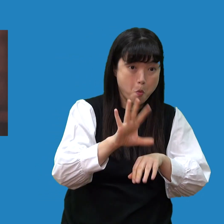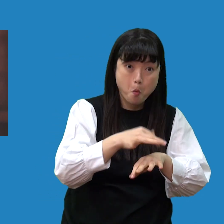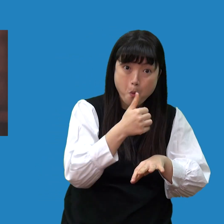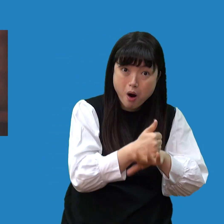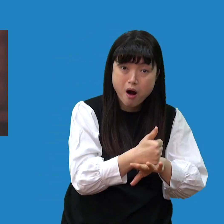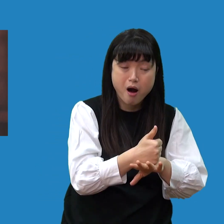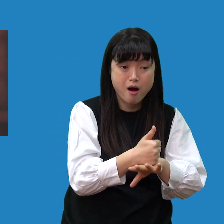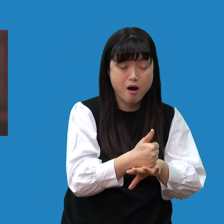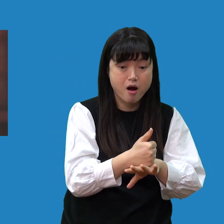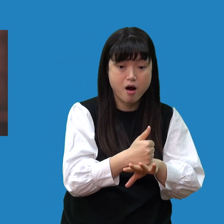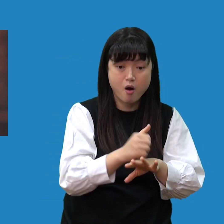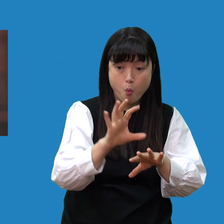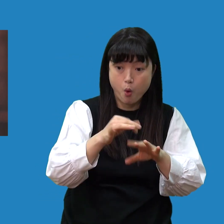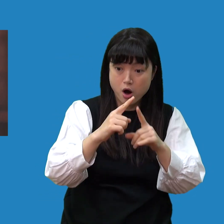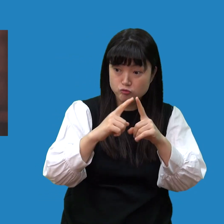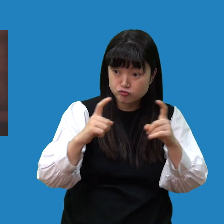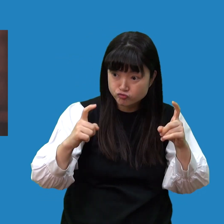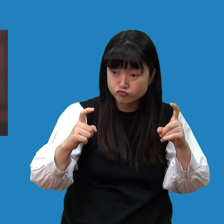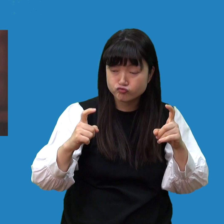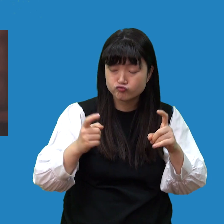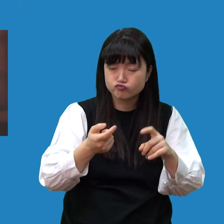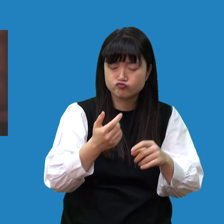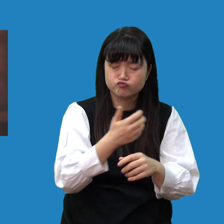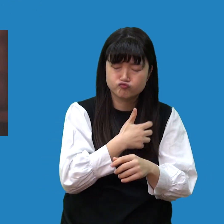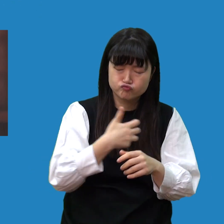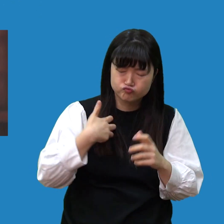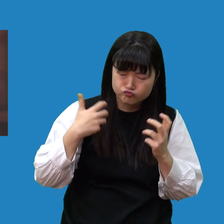자신은 왕궁에서의 풍요로운